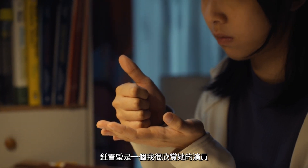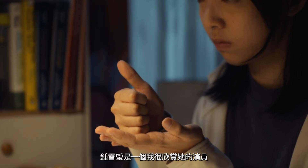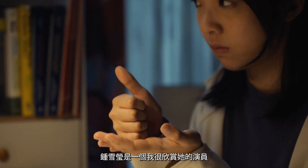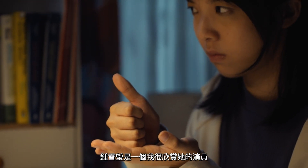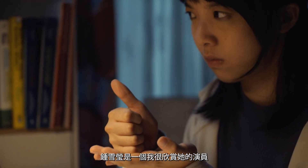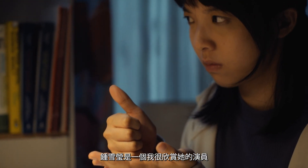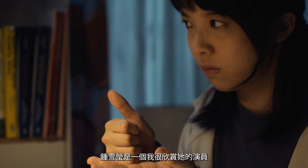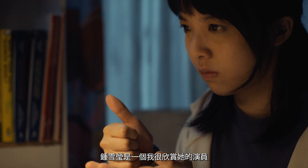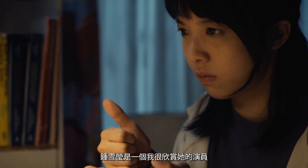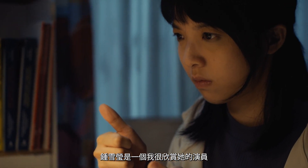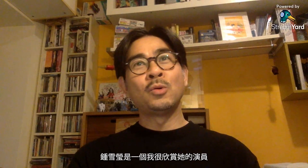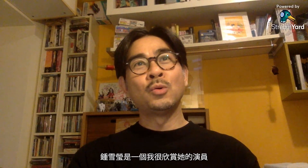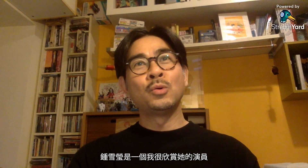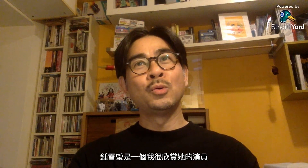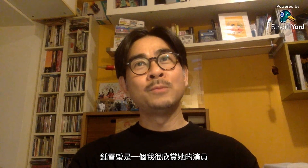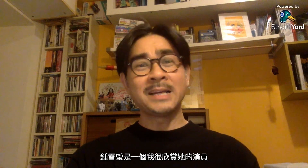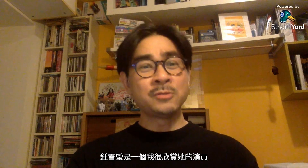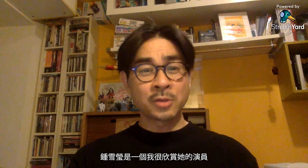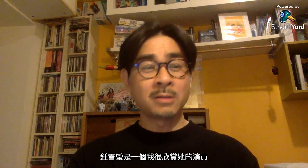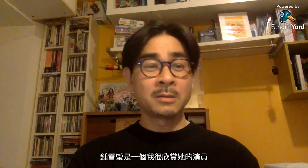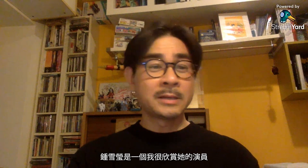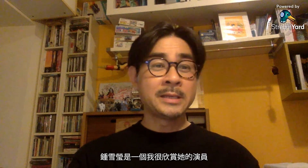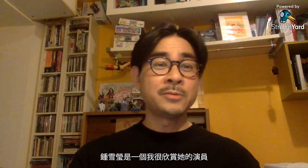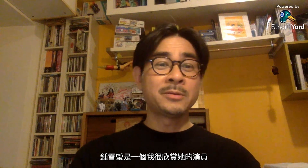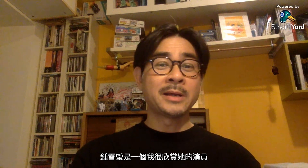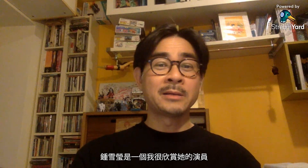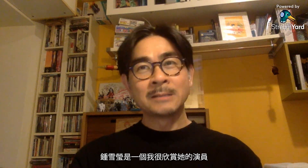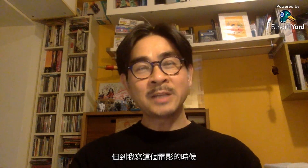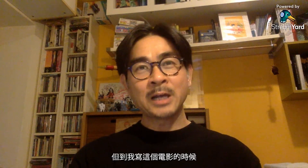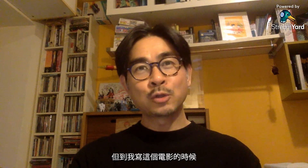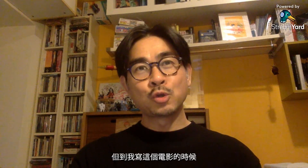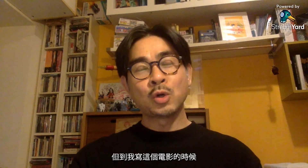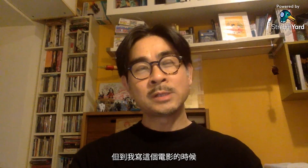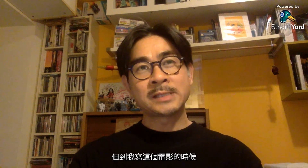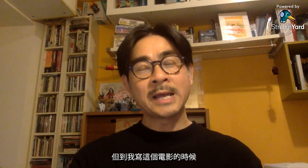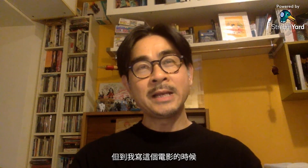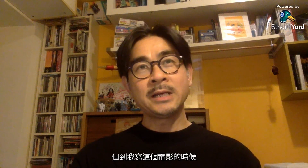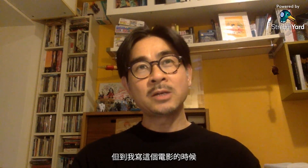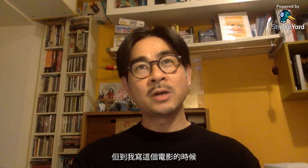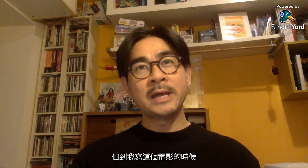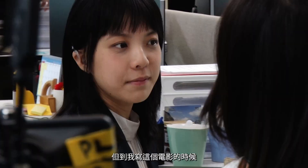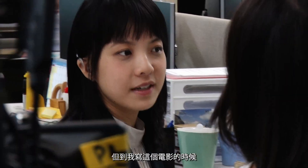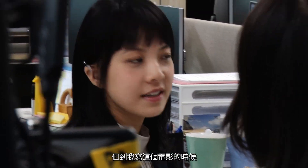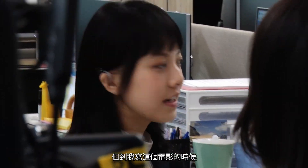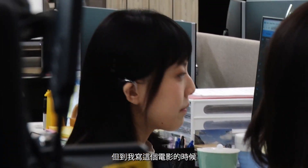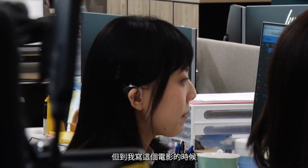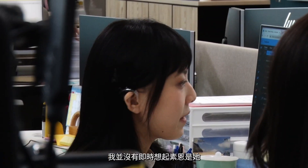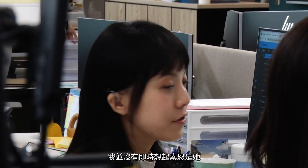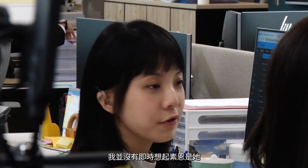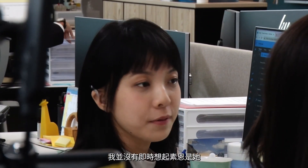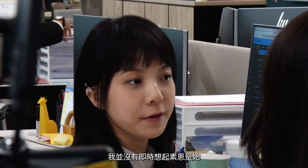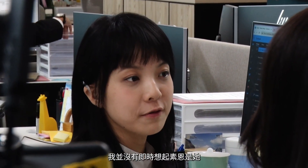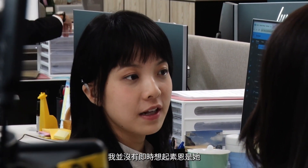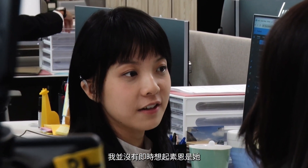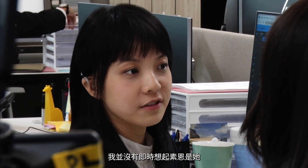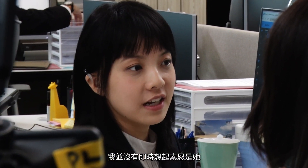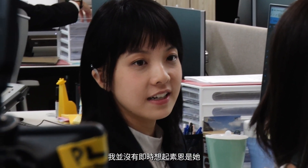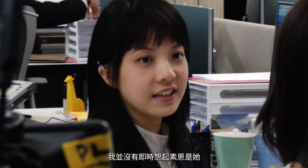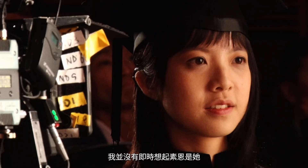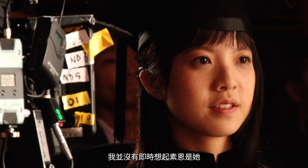嗱，鐘雪瑩係一個我好欣賞佢嘅演員嚟嘅，咁但係到我寫呢一個戲嘅時候，我並沒有即時